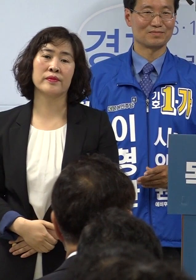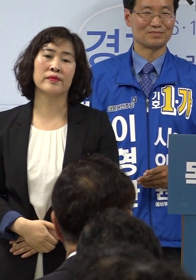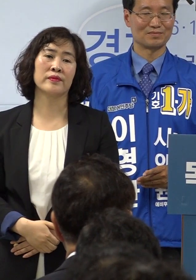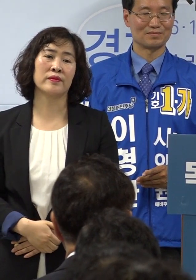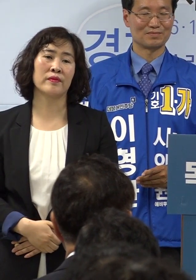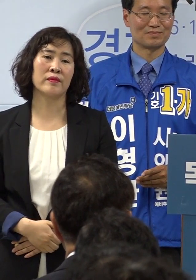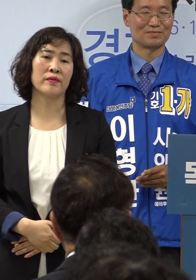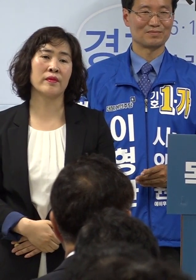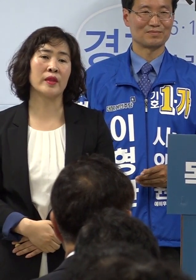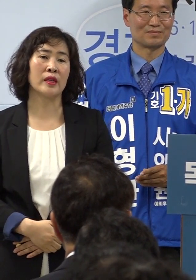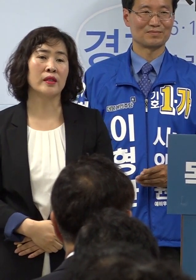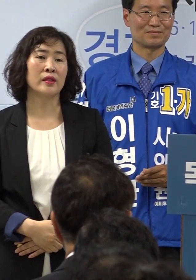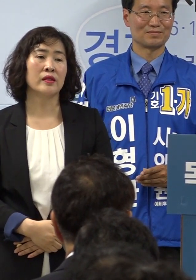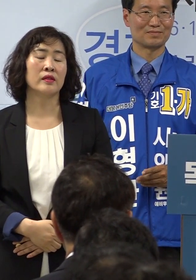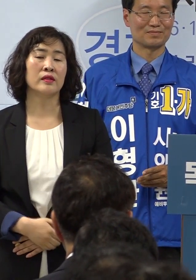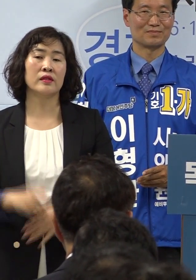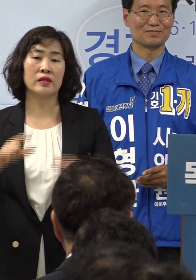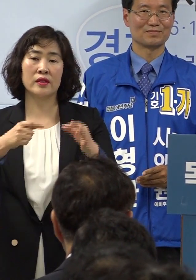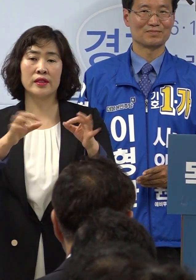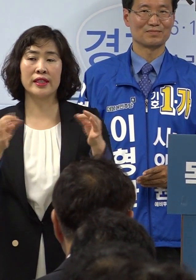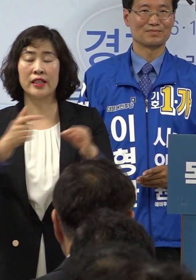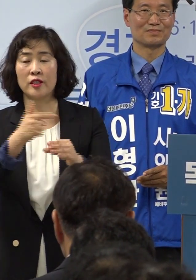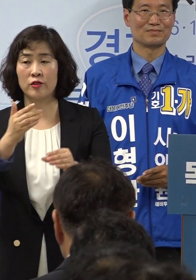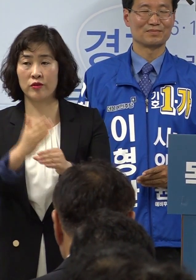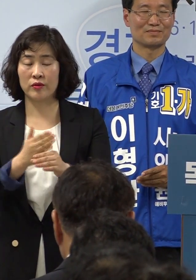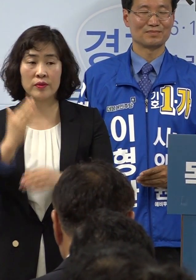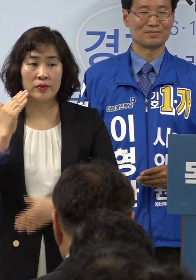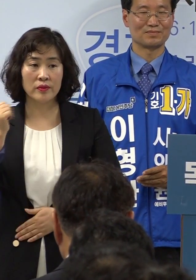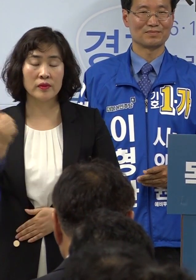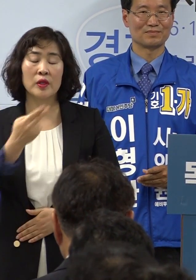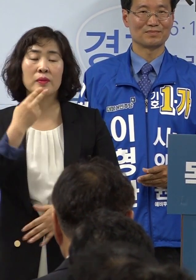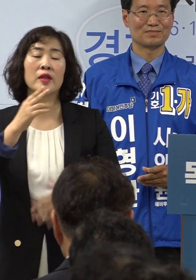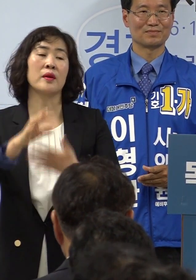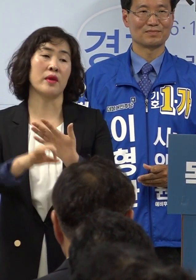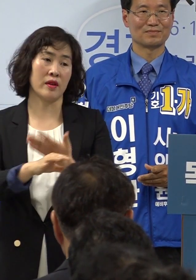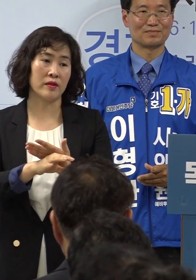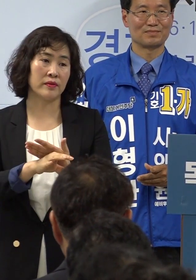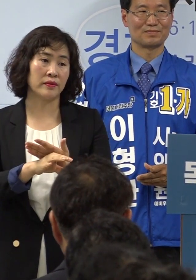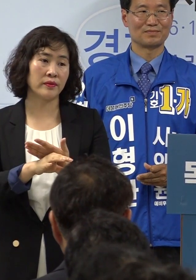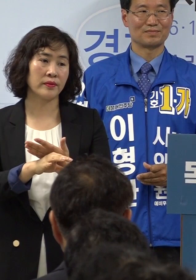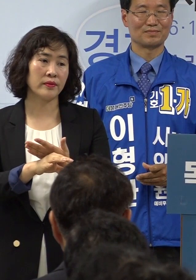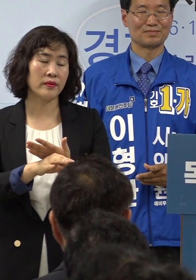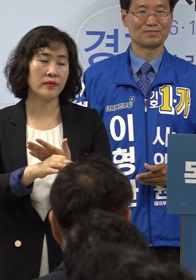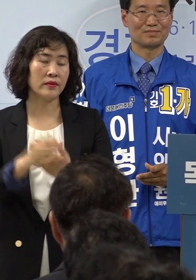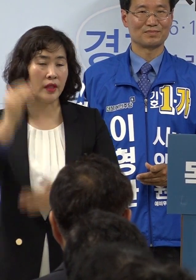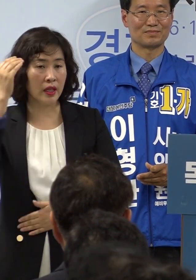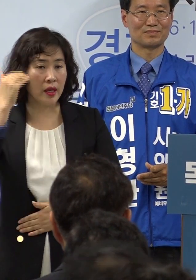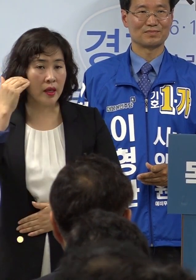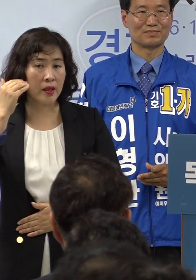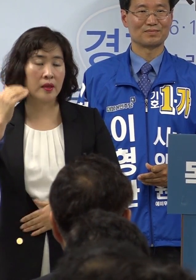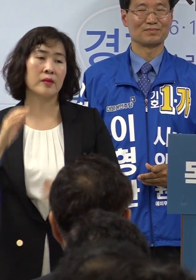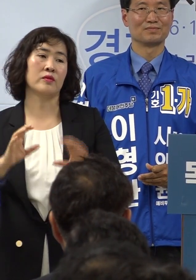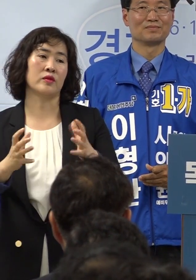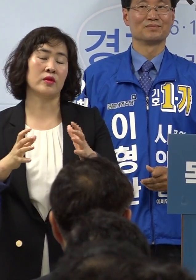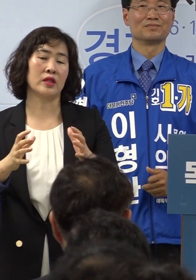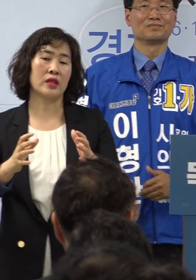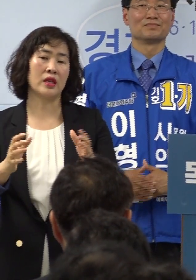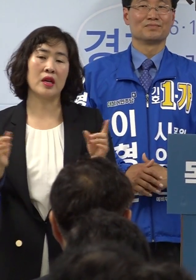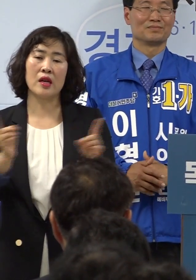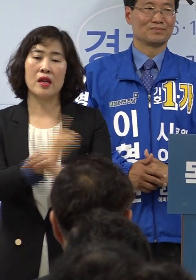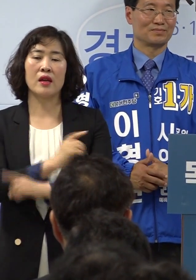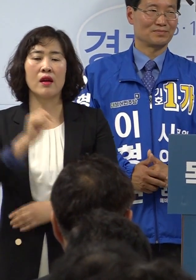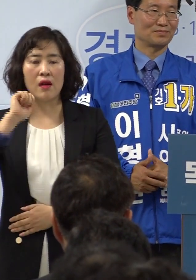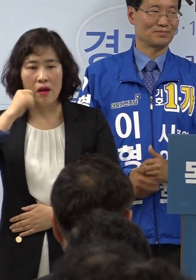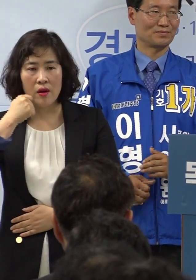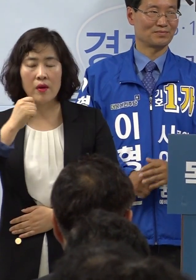네, 김대중 대통령이 안 계셨더라면 대한민국이 이렇게 달라질 수가